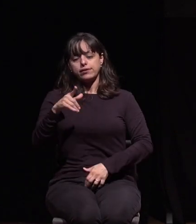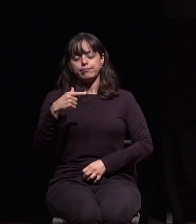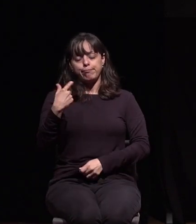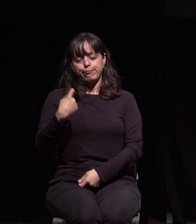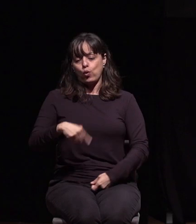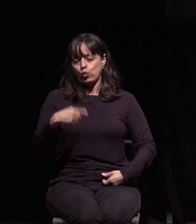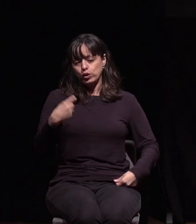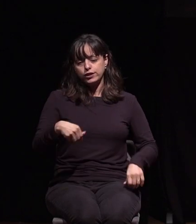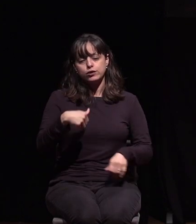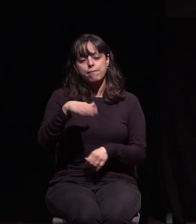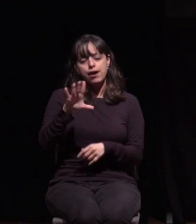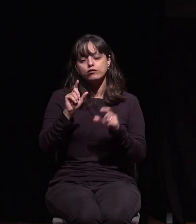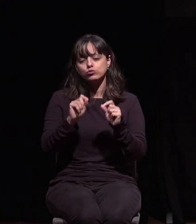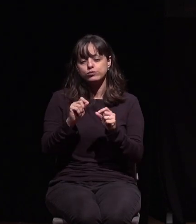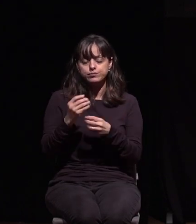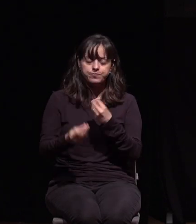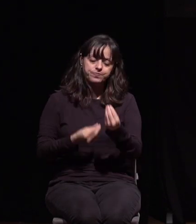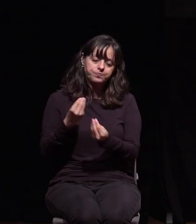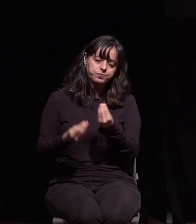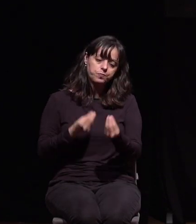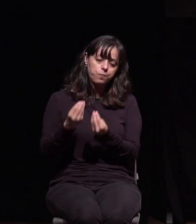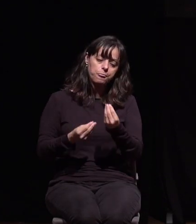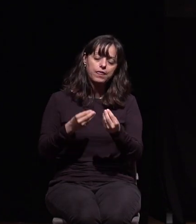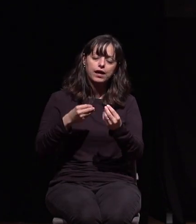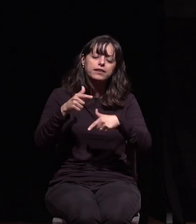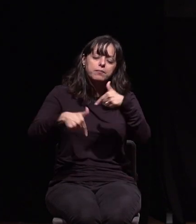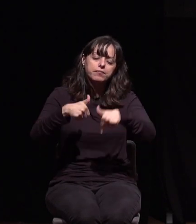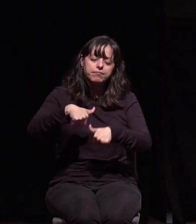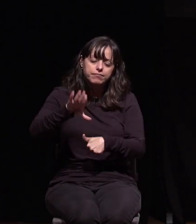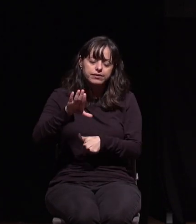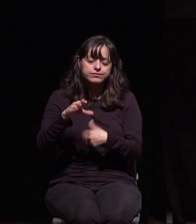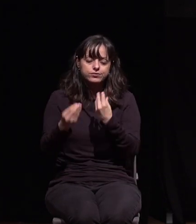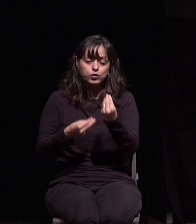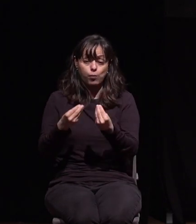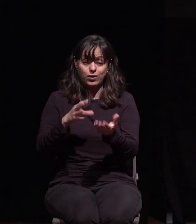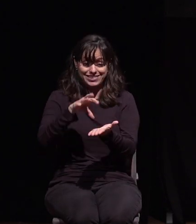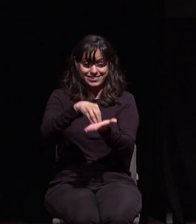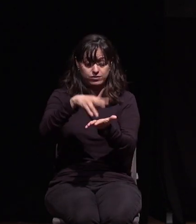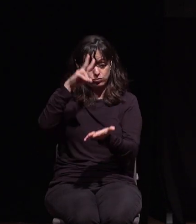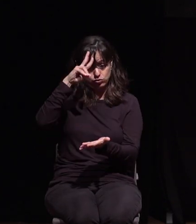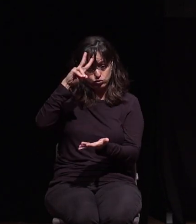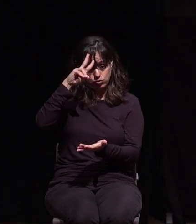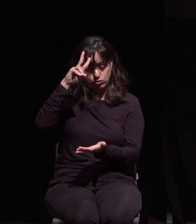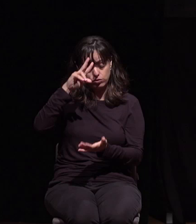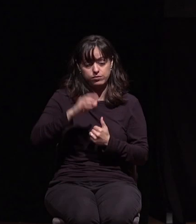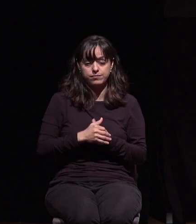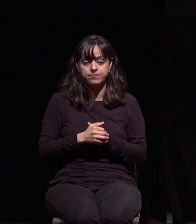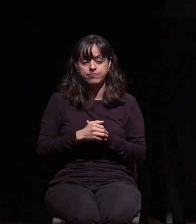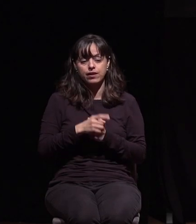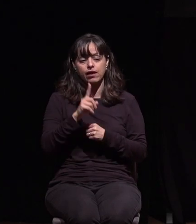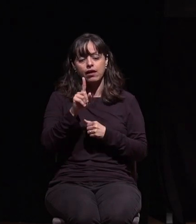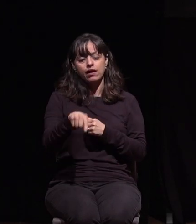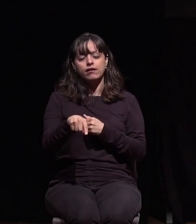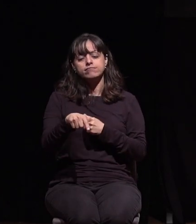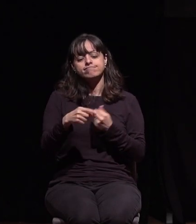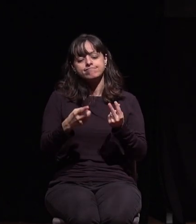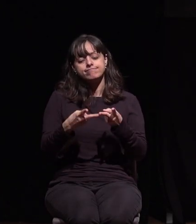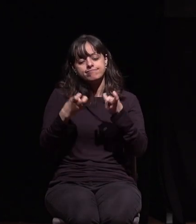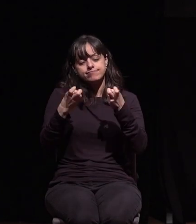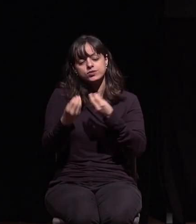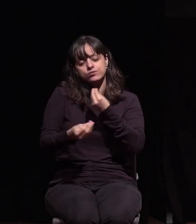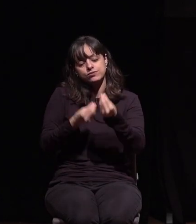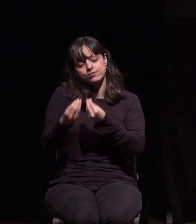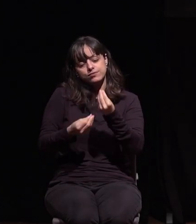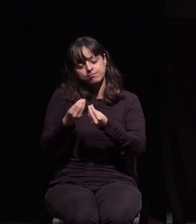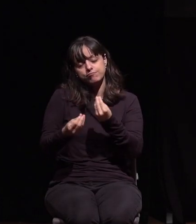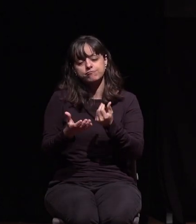tal, inclusive de intervenções mais sistemáticas no centro histórico, né? Ou seja, com a perspectiva de que a presença de